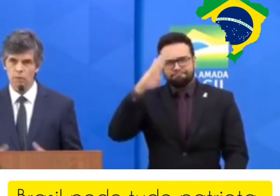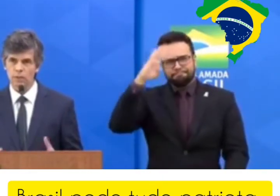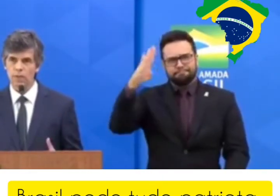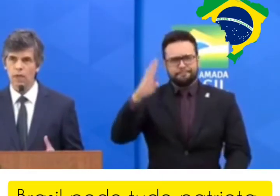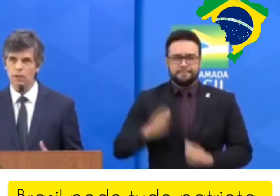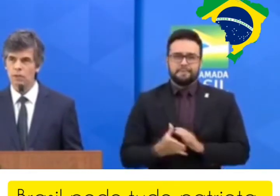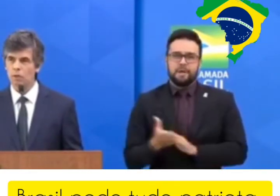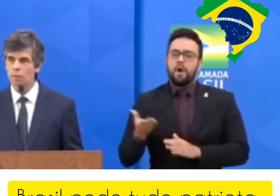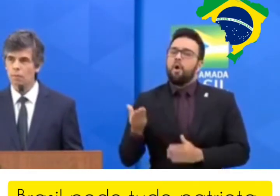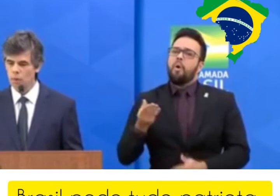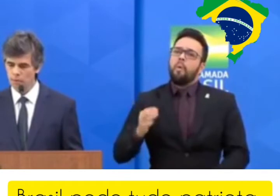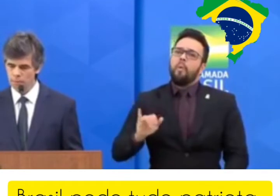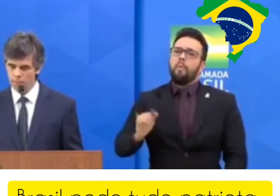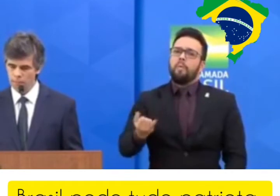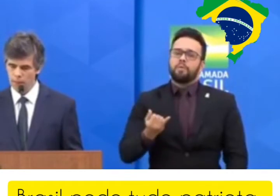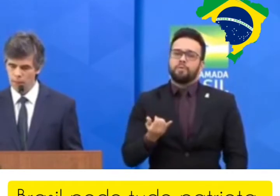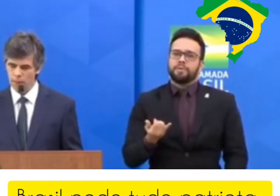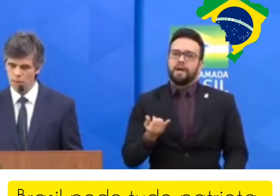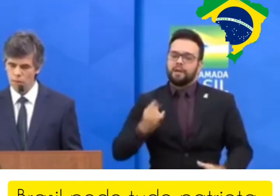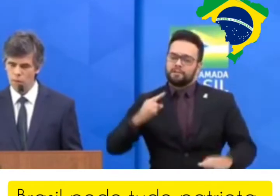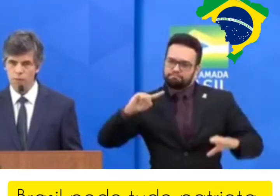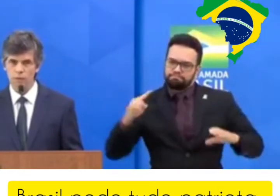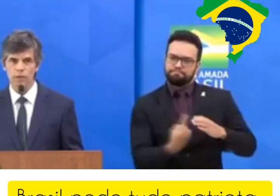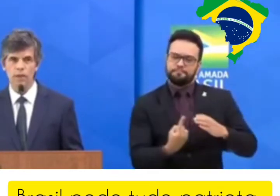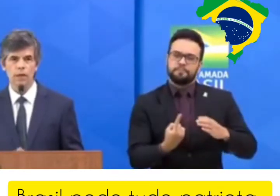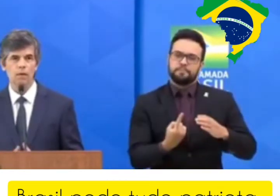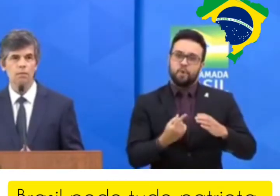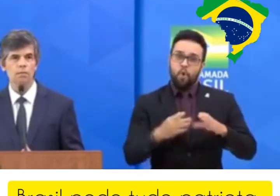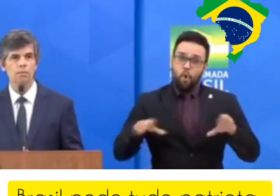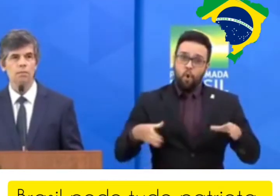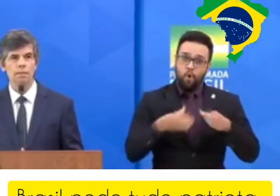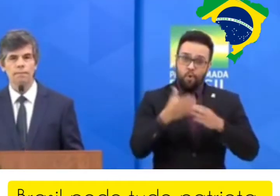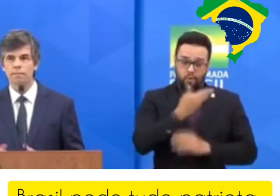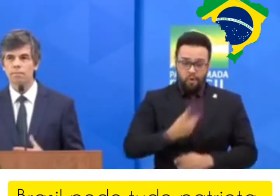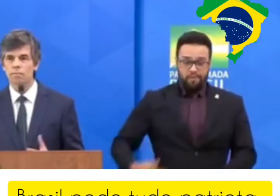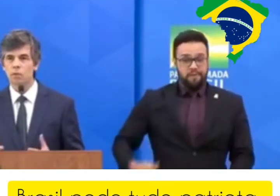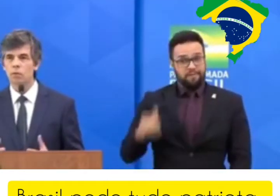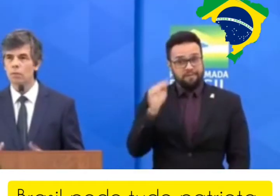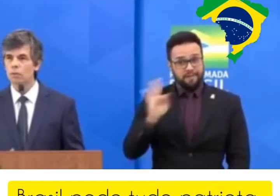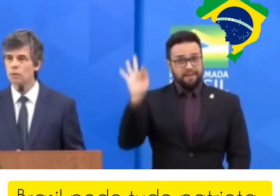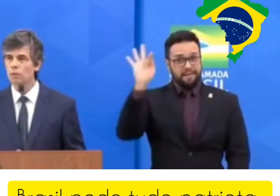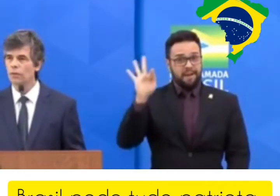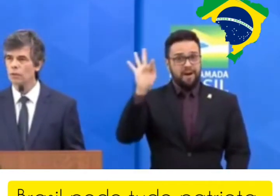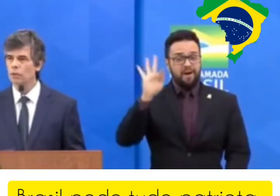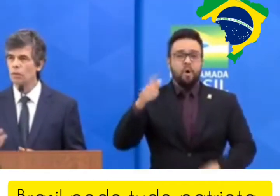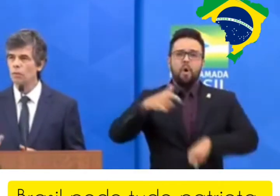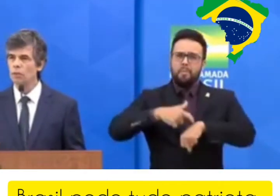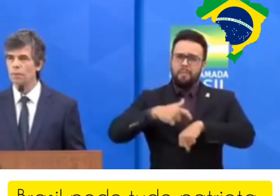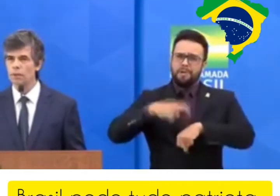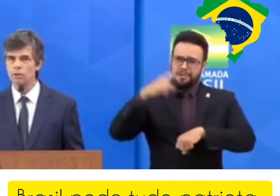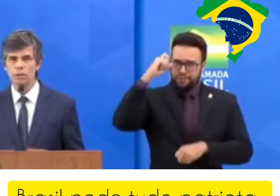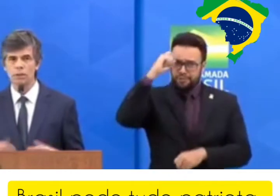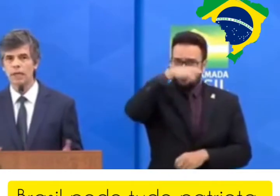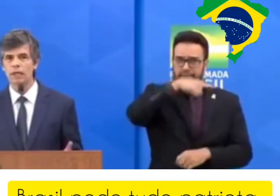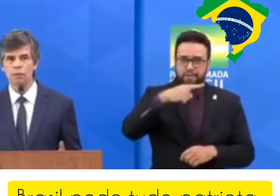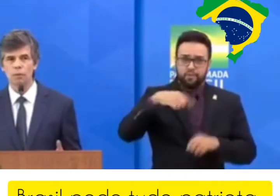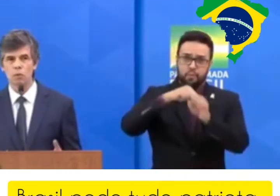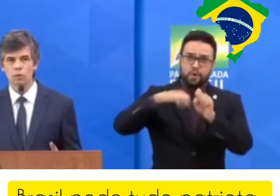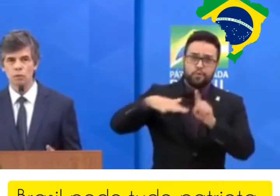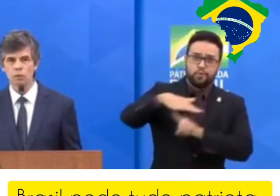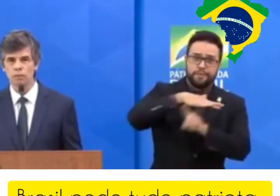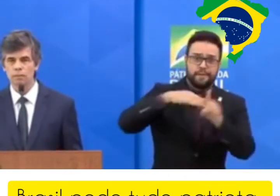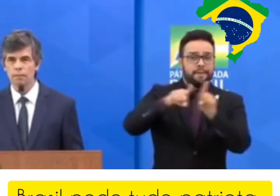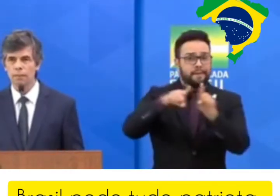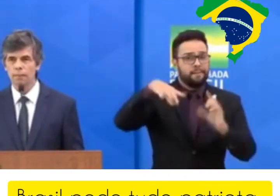Ter a oportunidade de compor o governo federal num momento tão difícil como esse para a sociedade, para